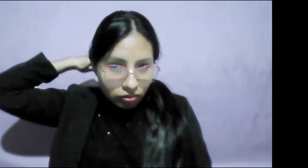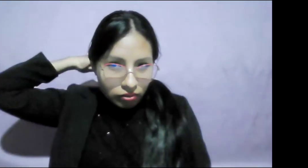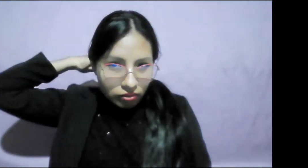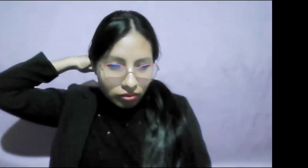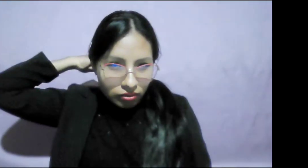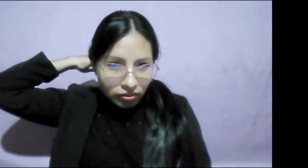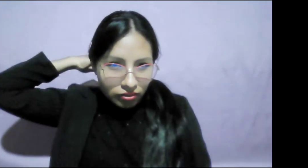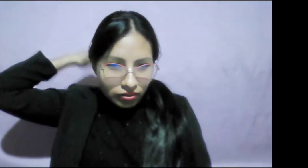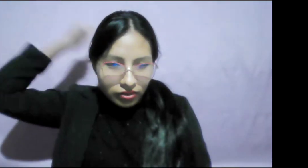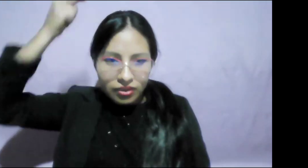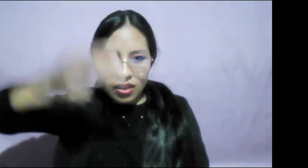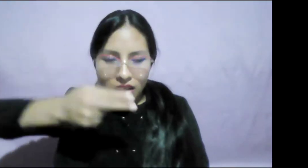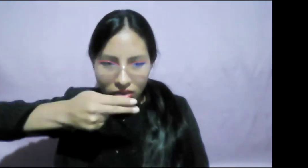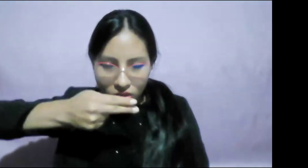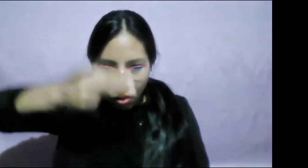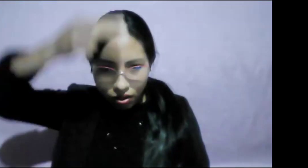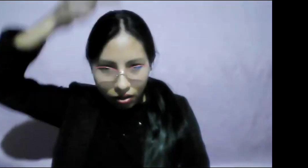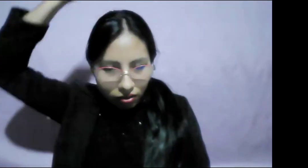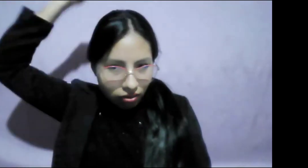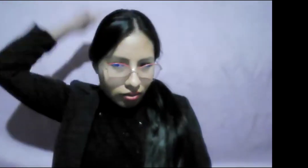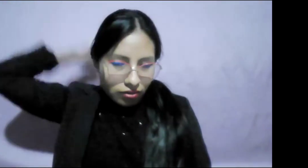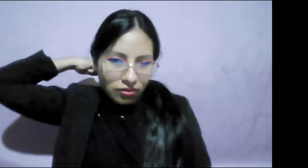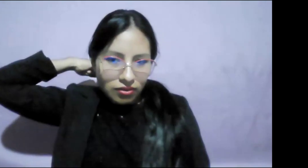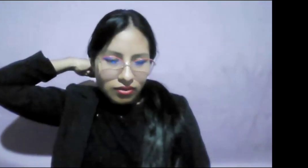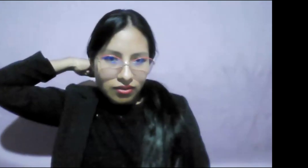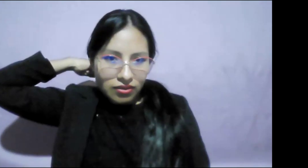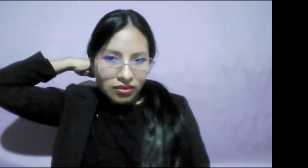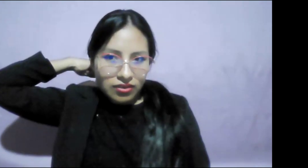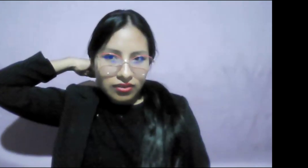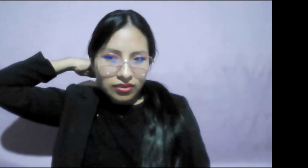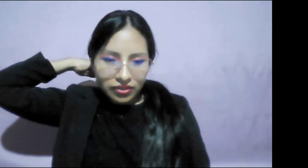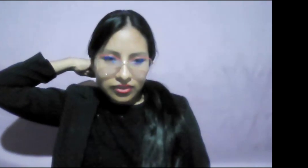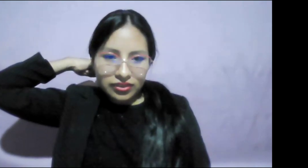Ya muchos siglos León de guan sí